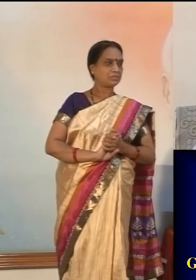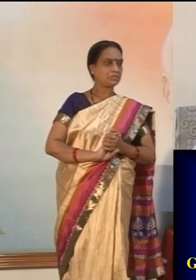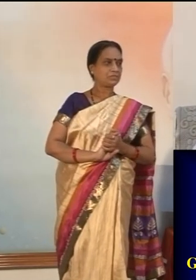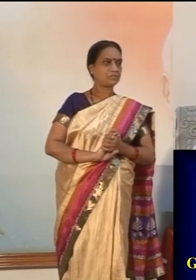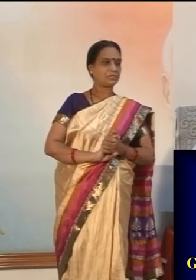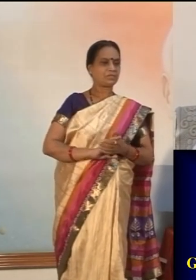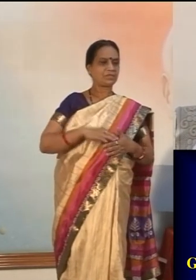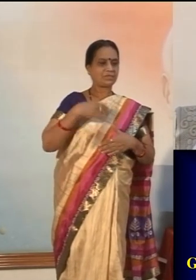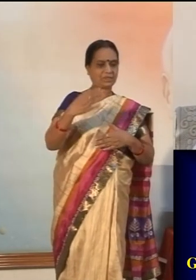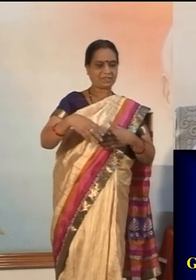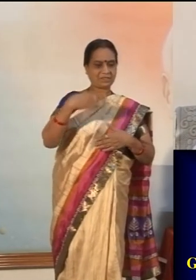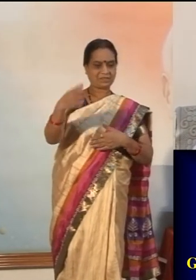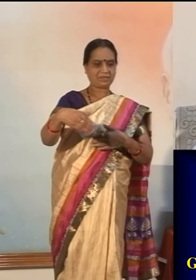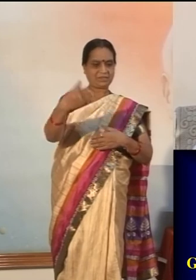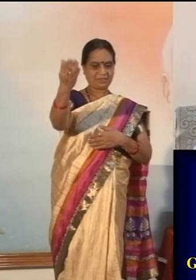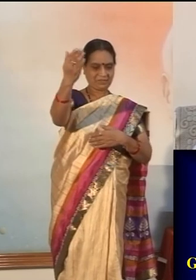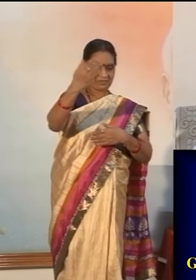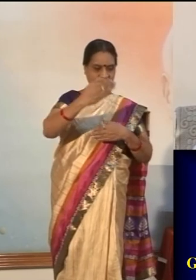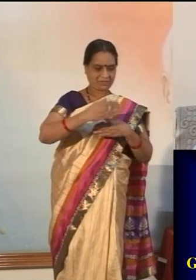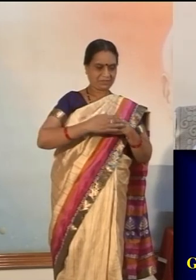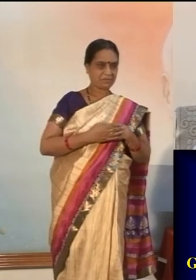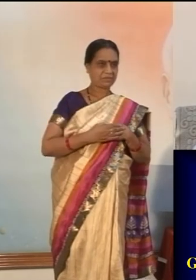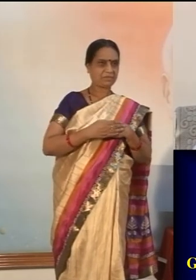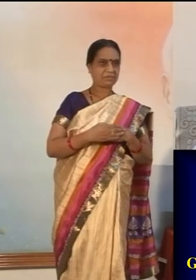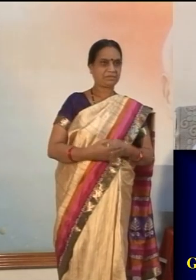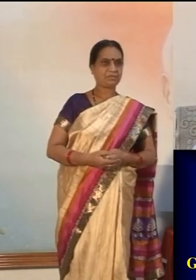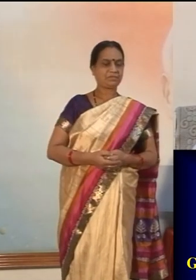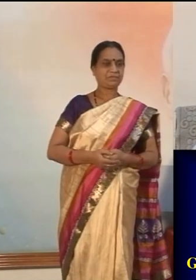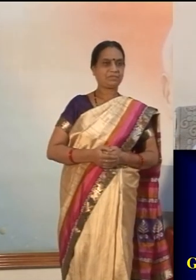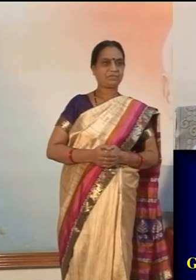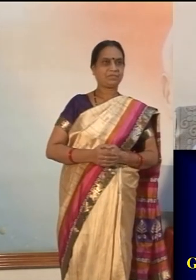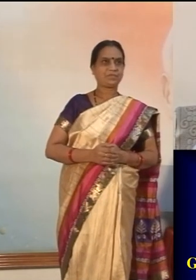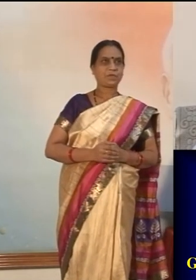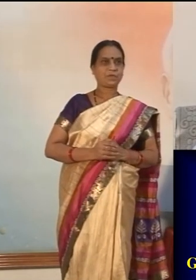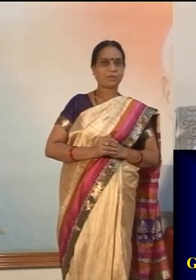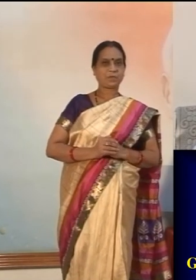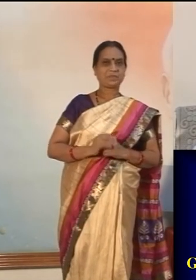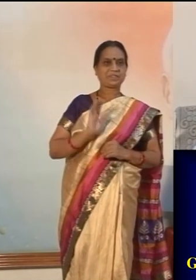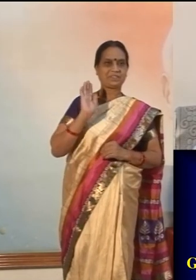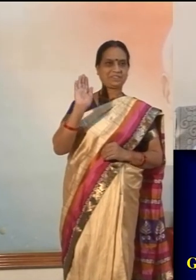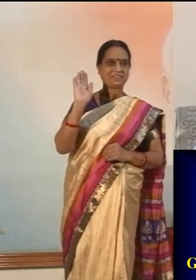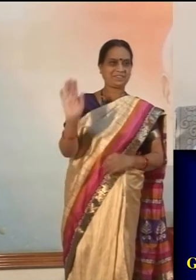सदा उनकी मदद लेंगे। ओम शांति।